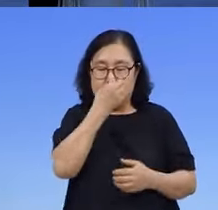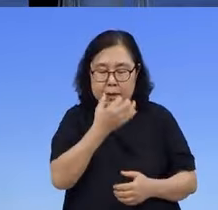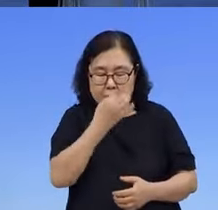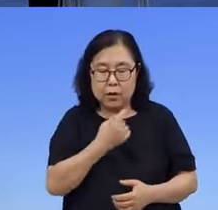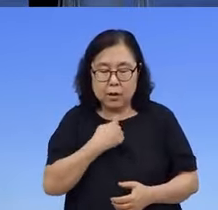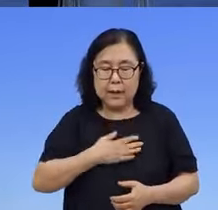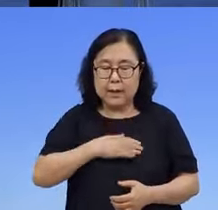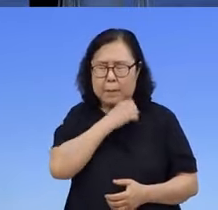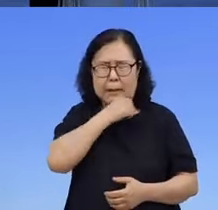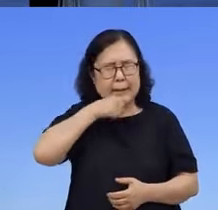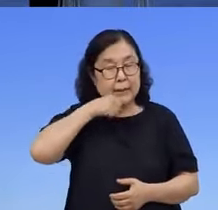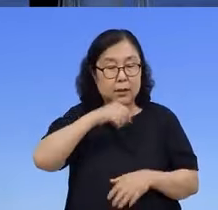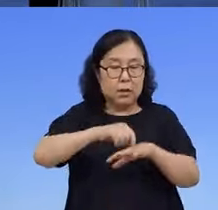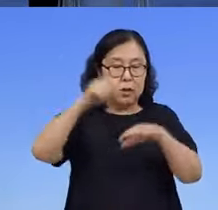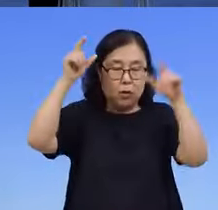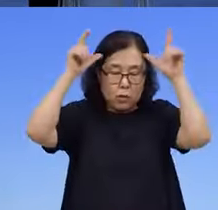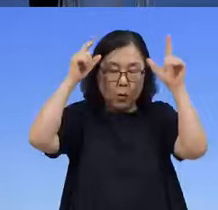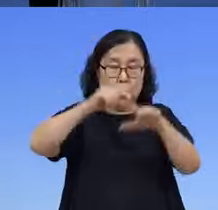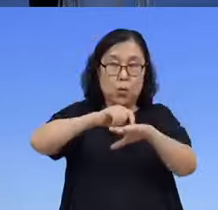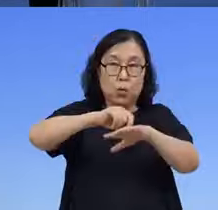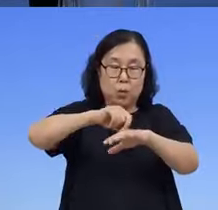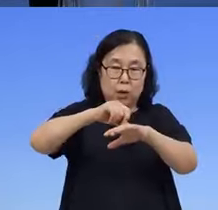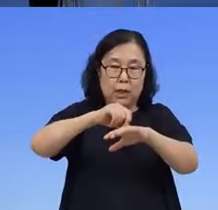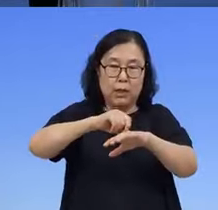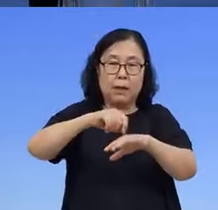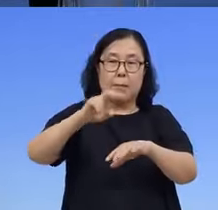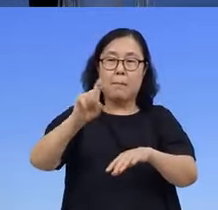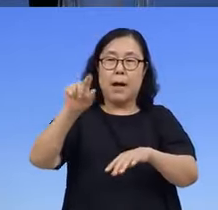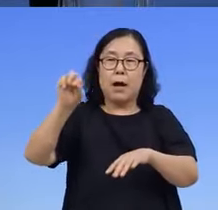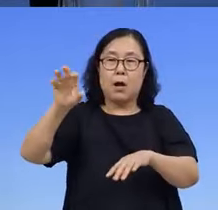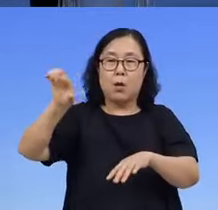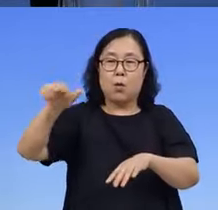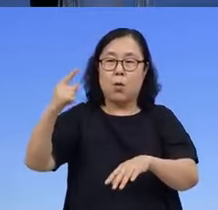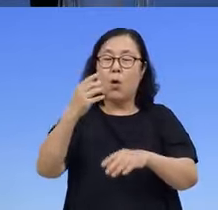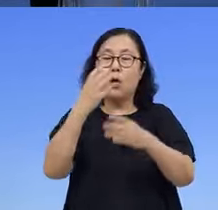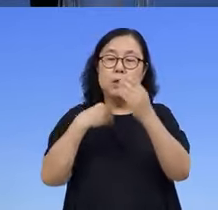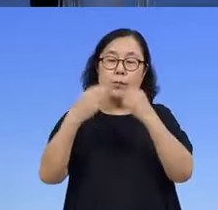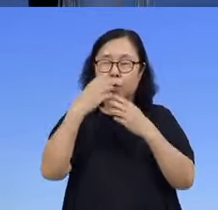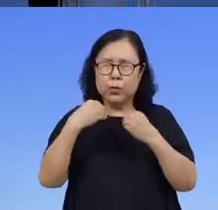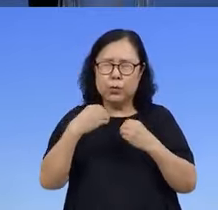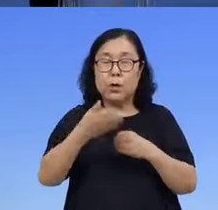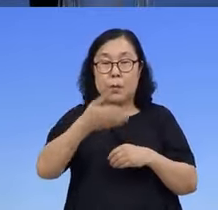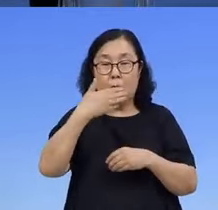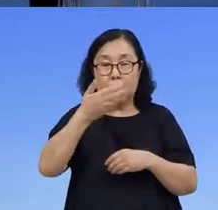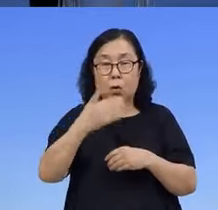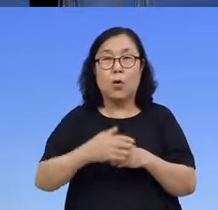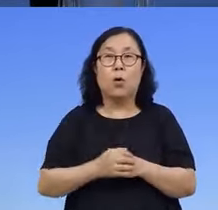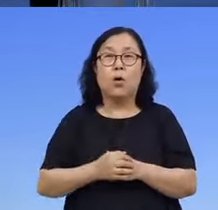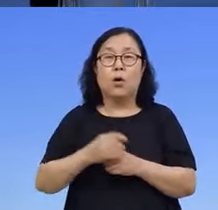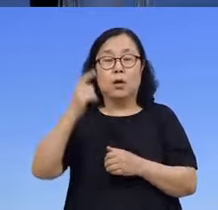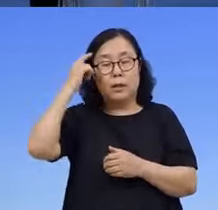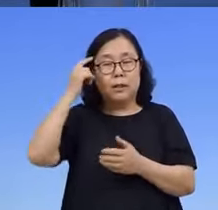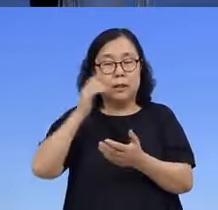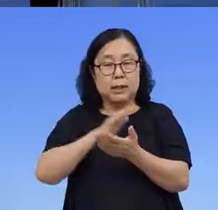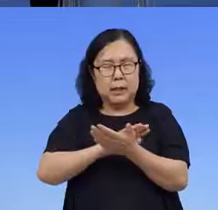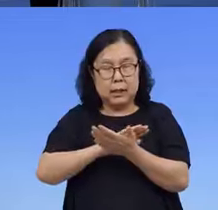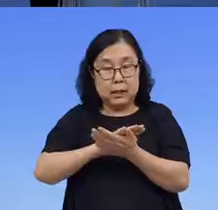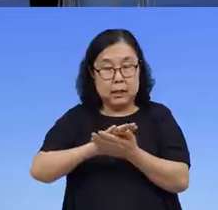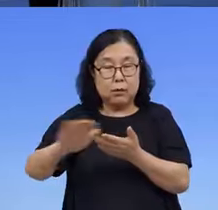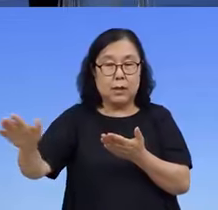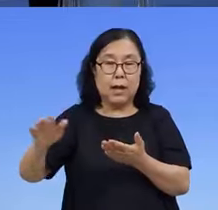고생한 저에게 만난 쇠고기랑 만난 망고 음료를 대접한 후 한숨 자고 시원한